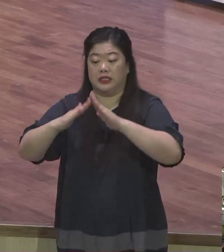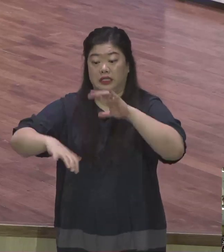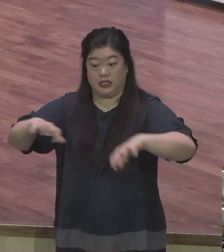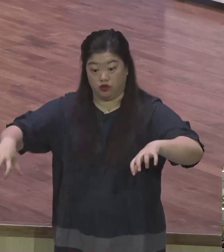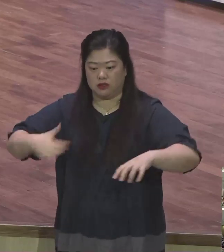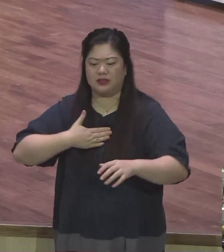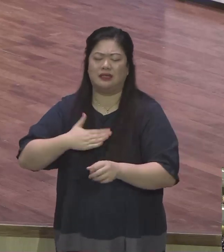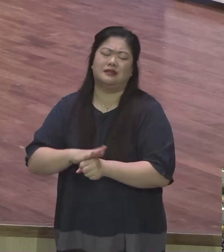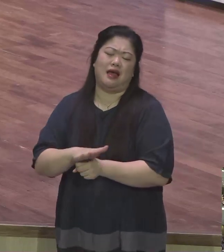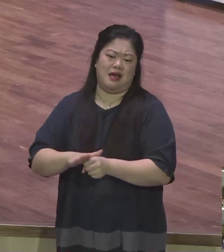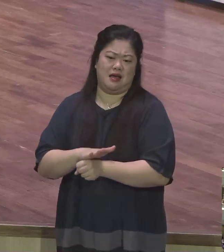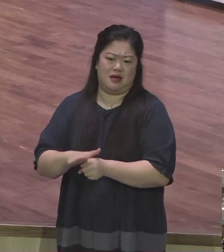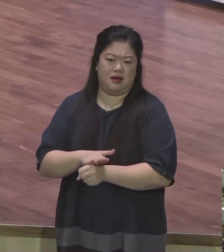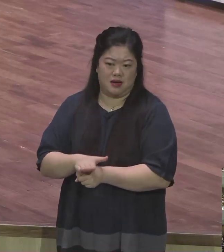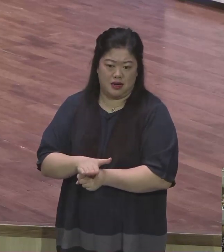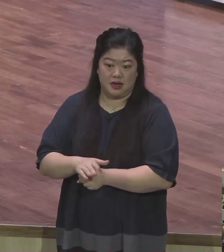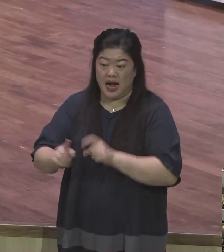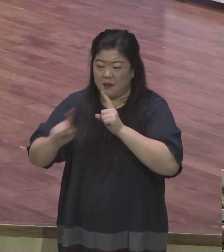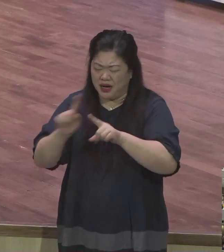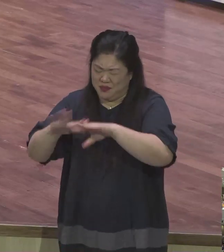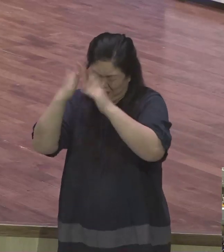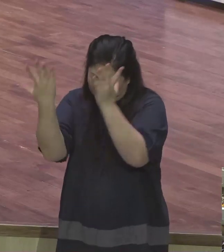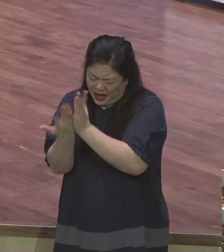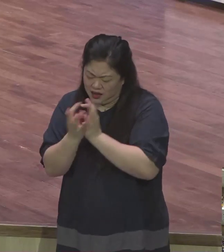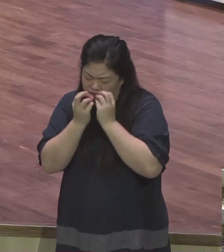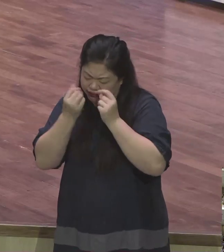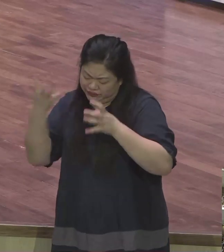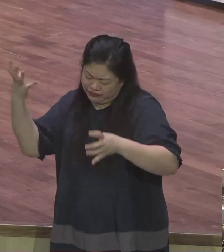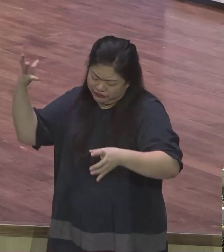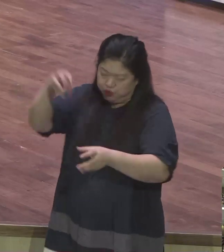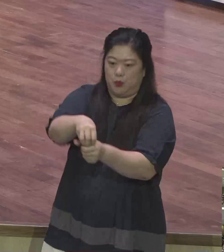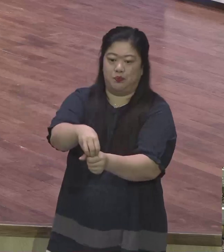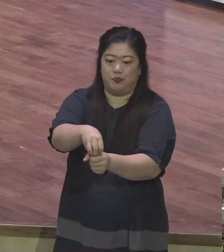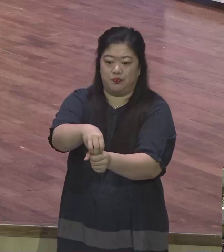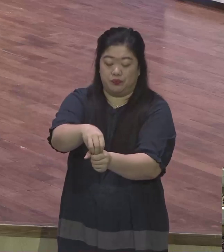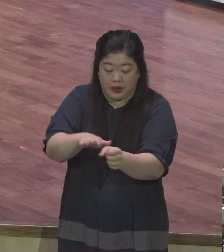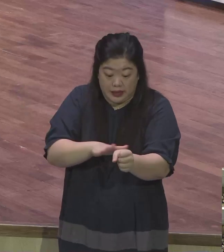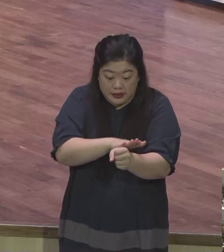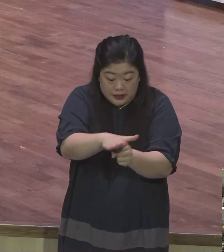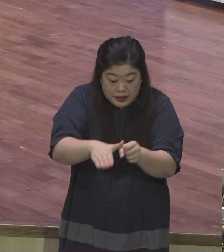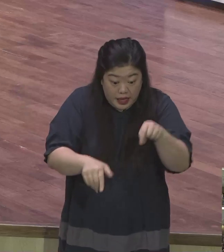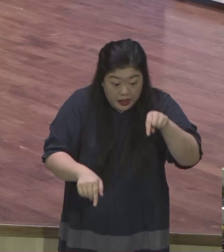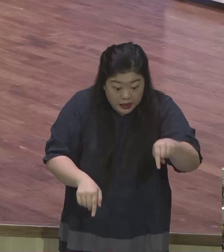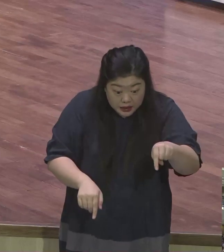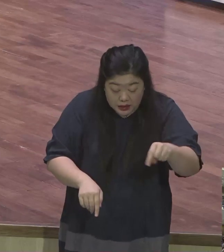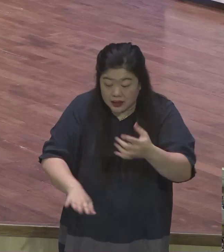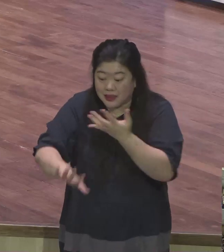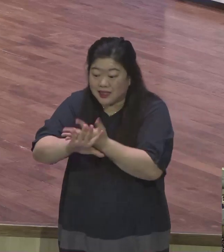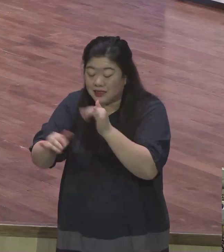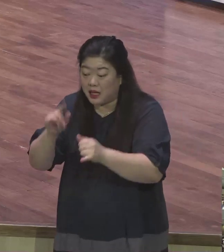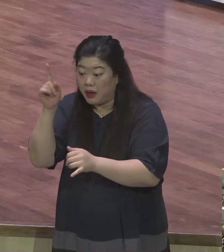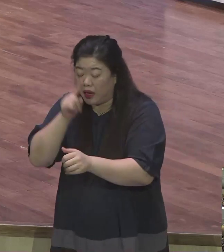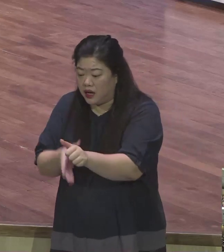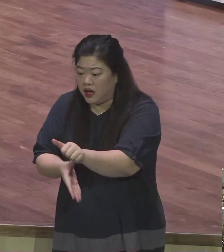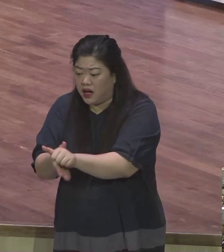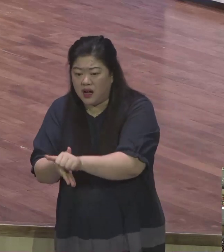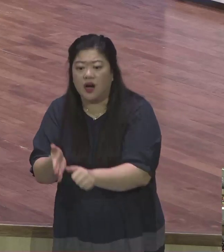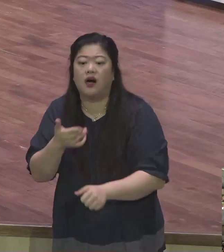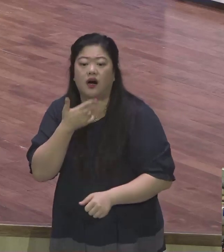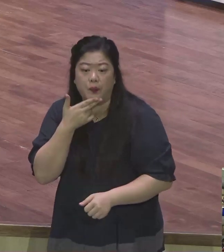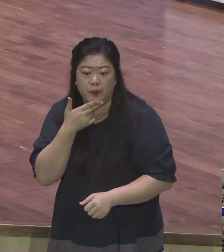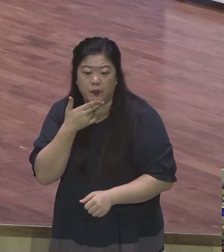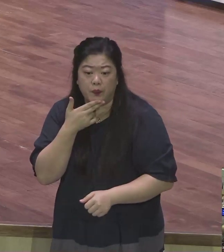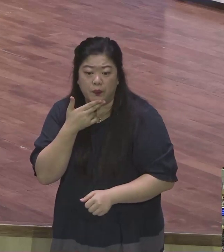사랑하라 하신 그 말씀 가운데 다 들었느니라. 사랑은 이웃에게 악을 행하지 아니하나니. 그러므로